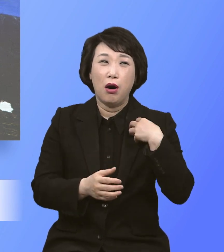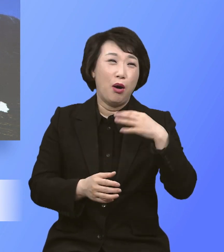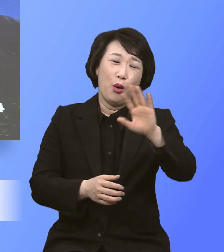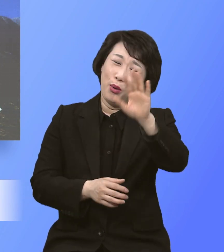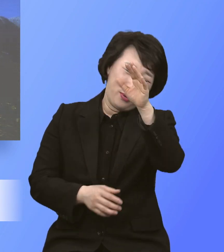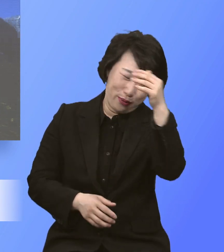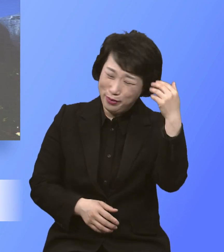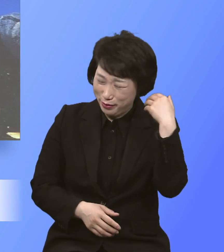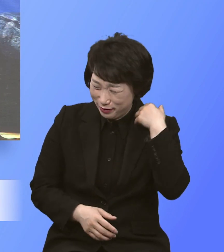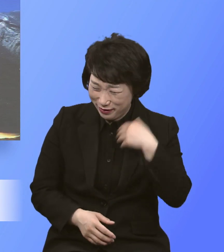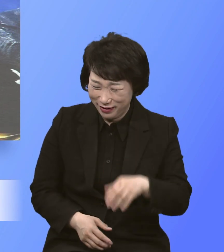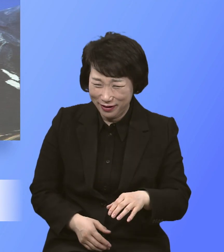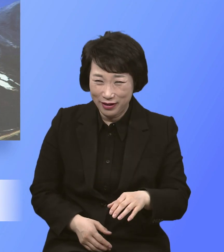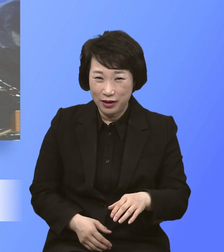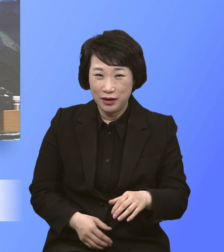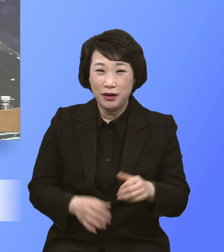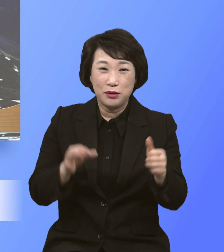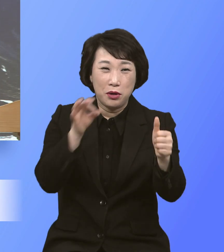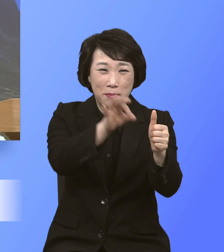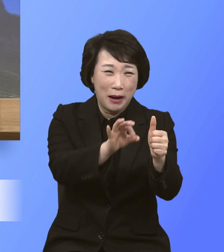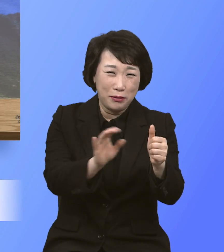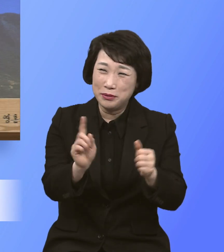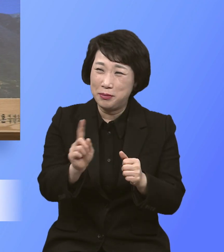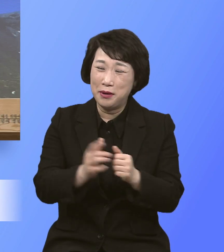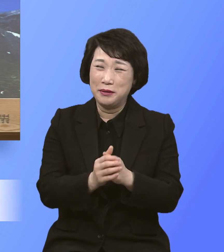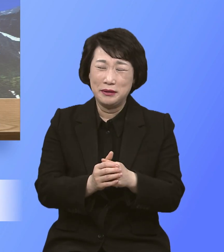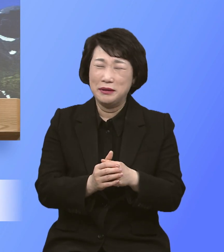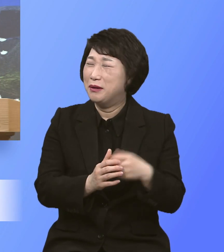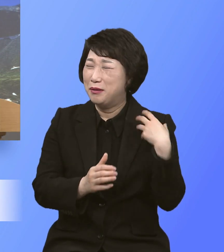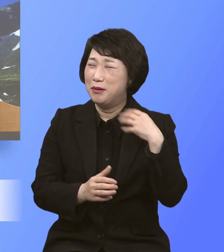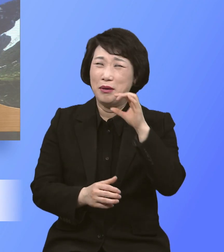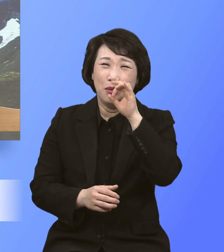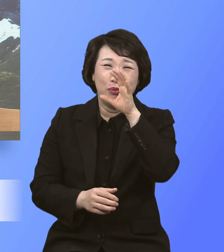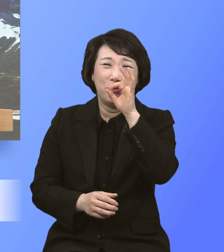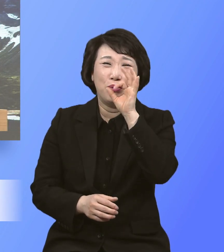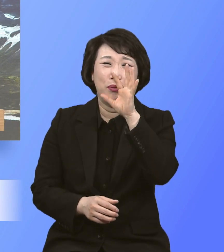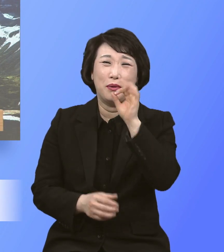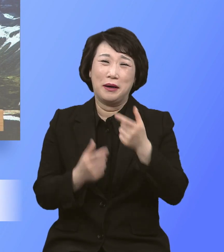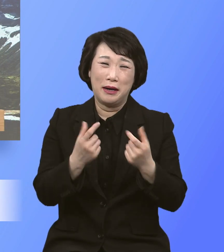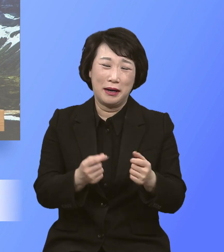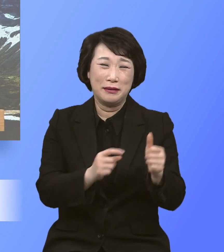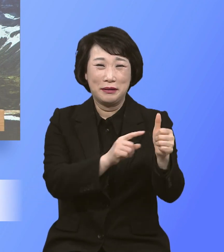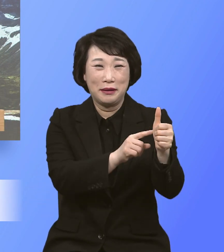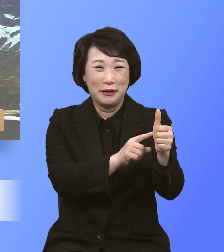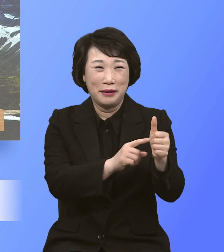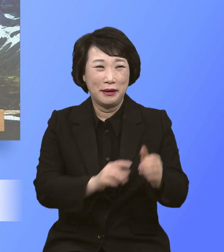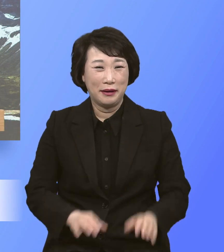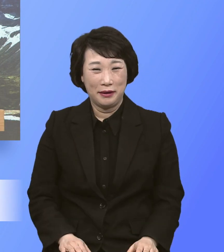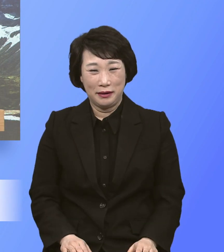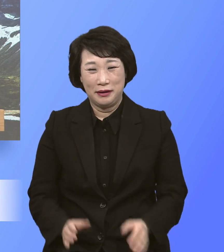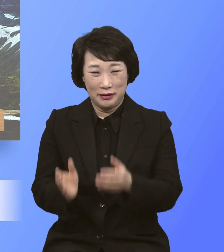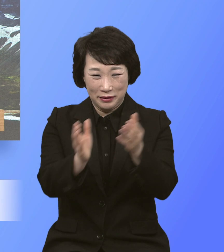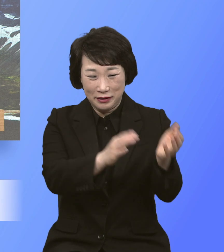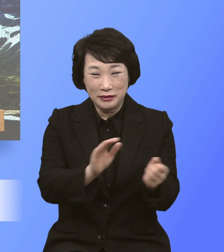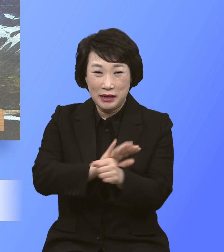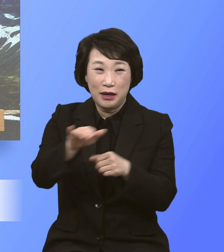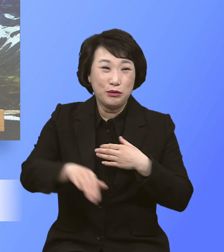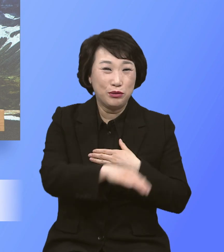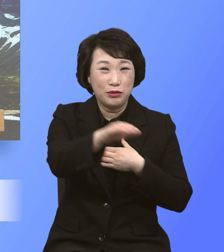보통 이거 돈 받고는 못 오는 이런 배우더라고 보니까. 응? 사랑하는 연세